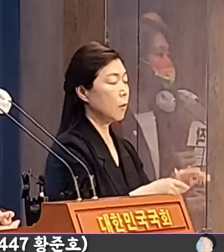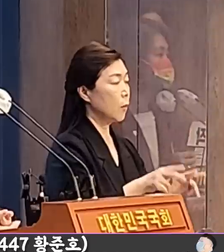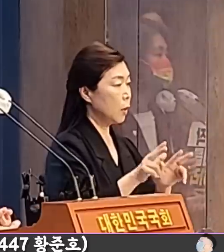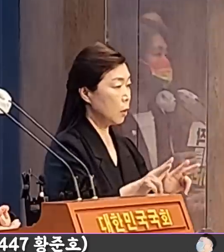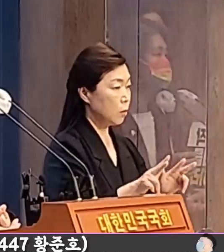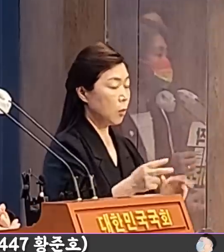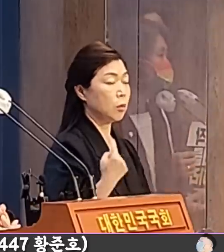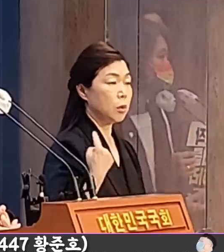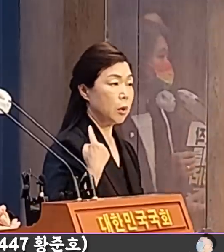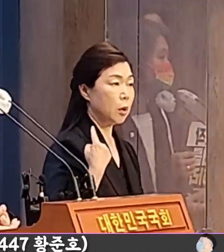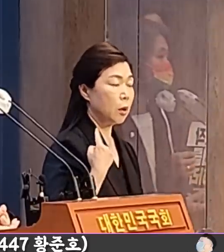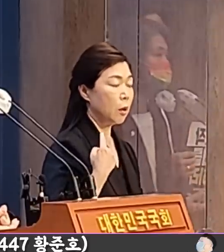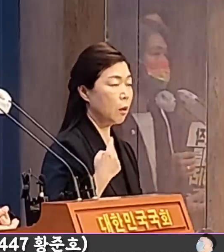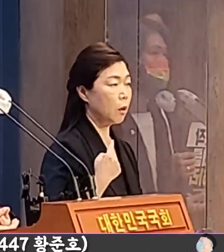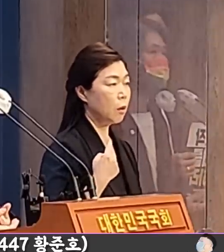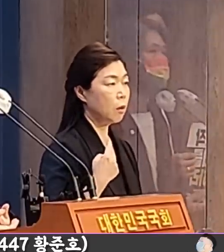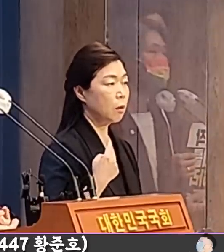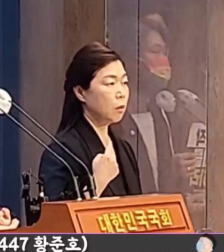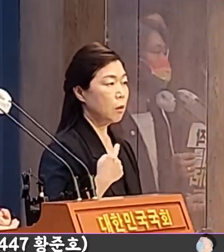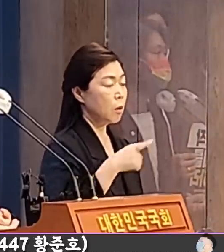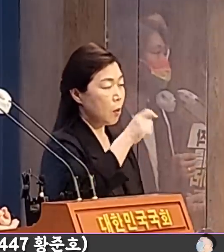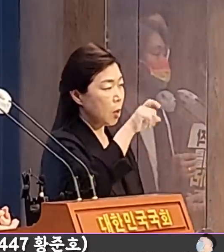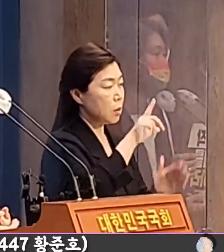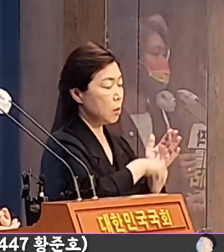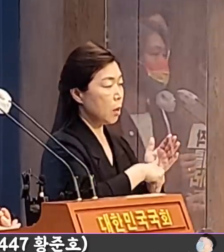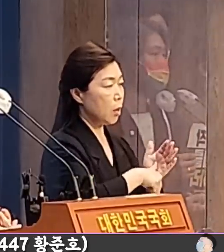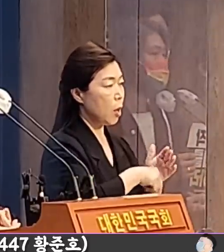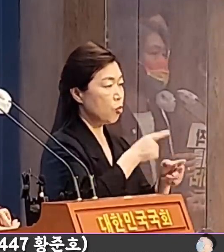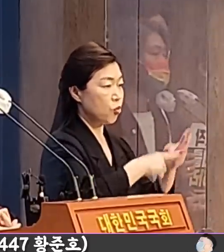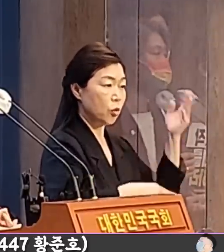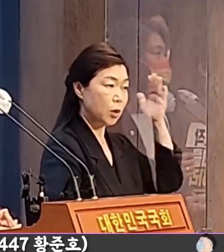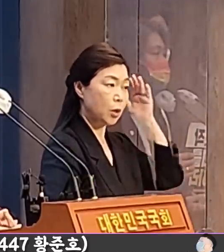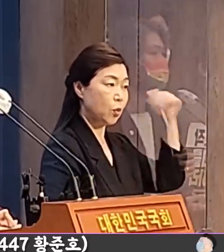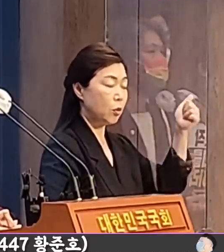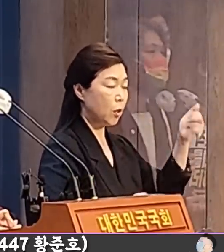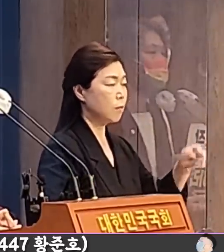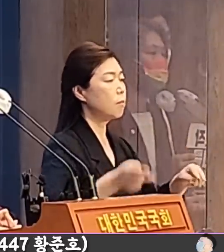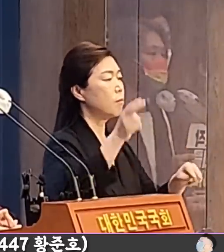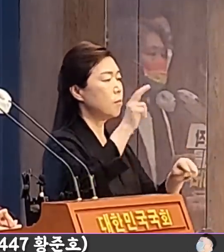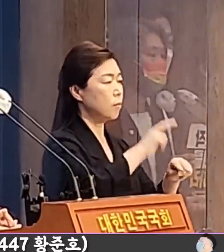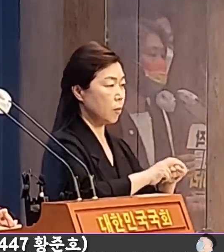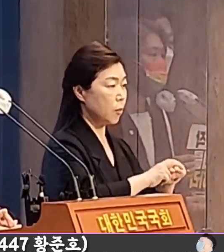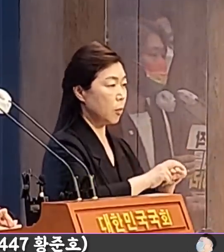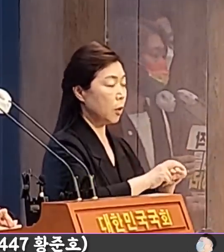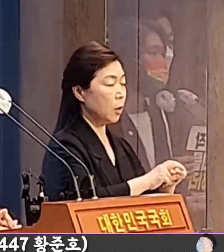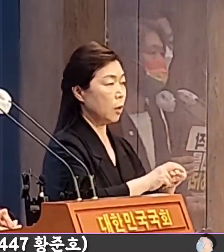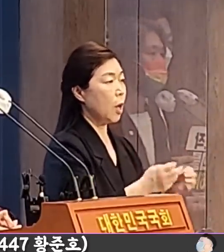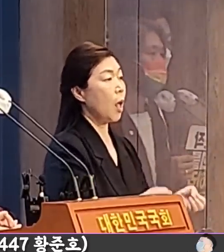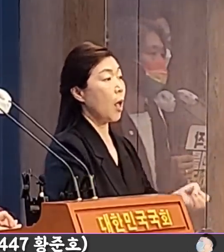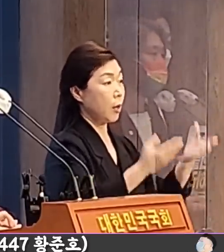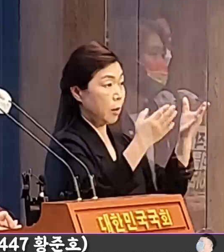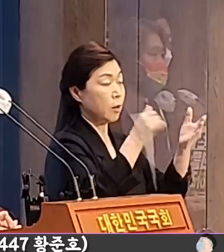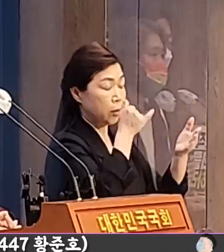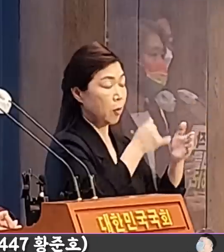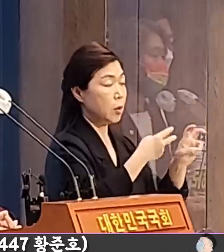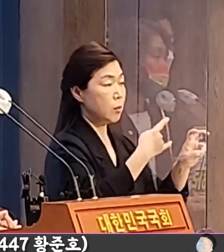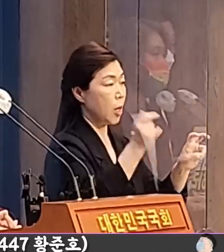지금 어제 11시에 윤석열 대통령이 20대 대통령